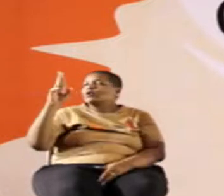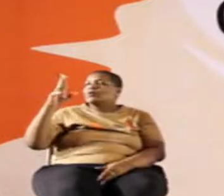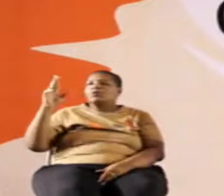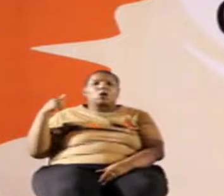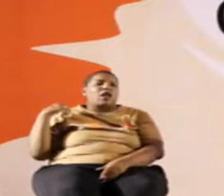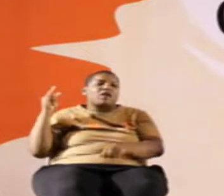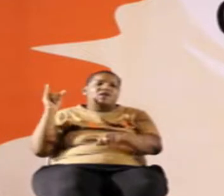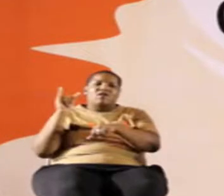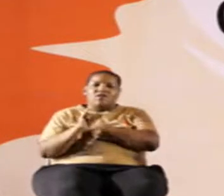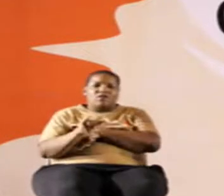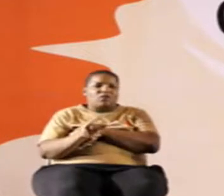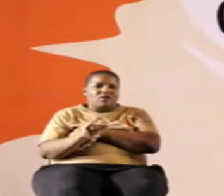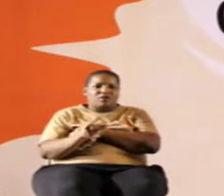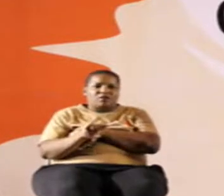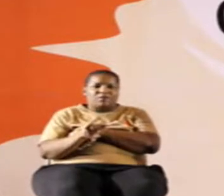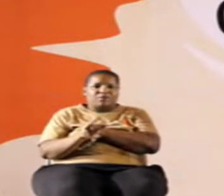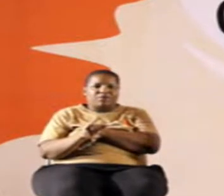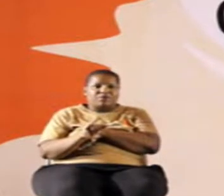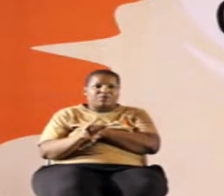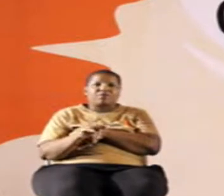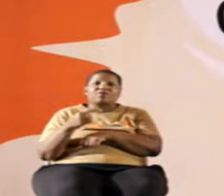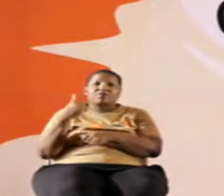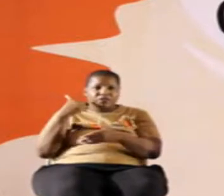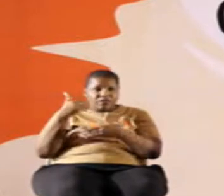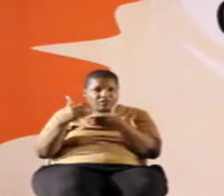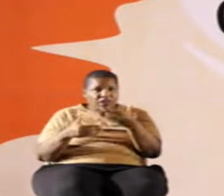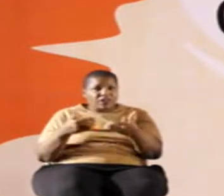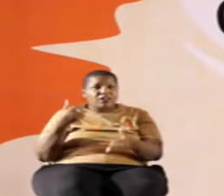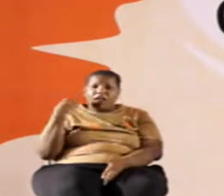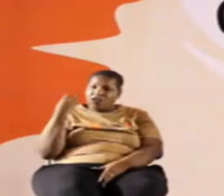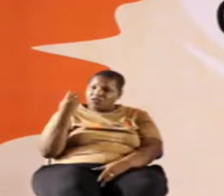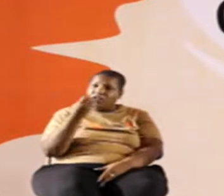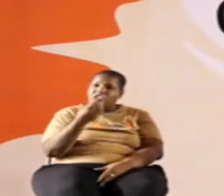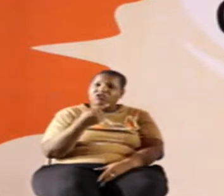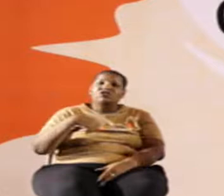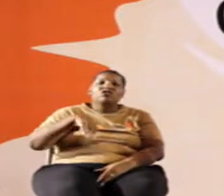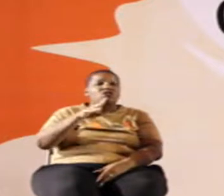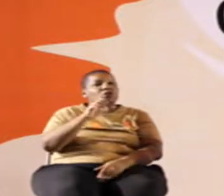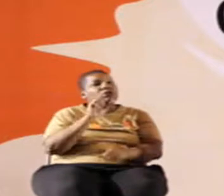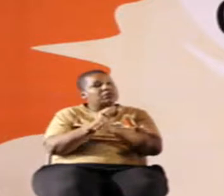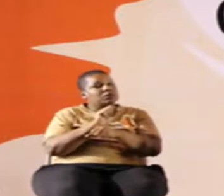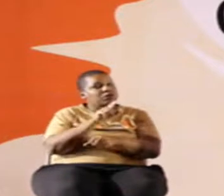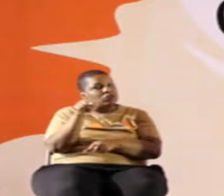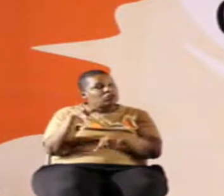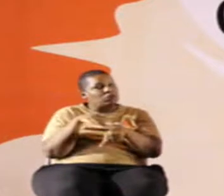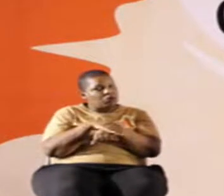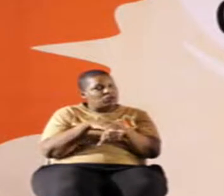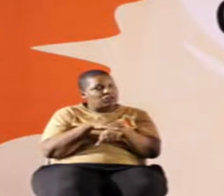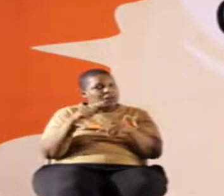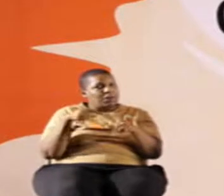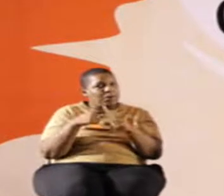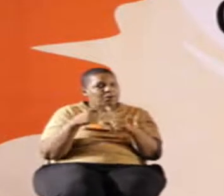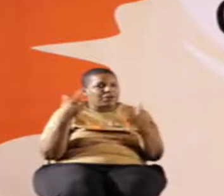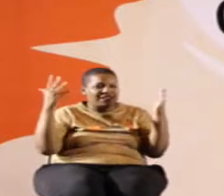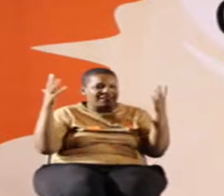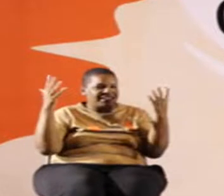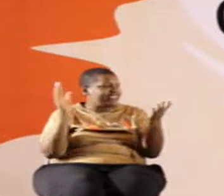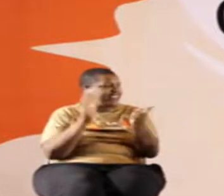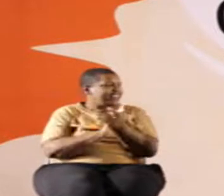faltará. É essa a viagem que eu fiz e é essa a viagem que eu espero a gente possa conversar um pouco mais. É isso.